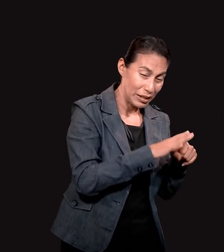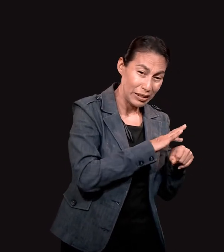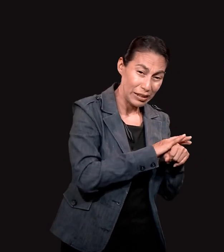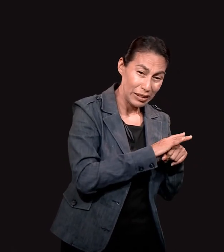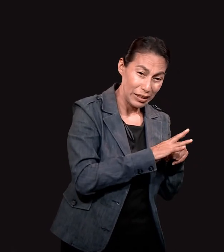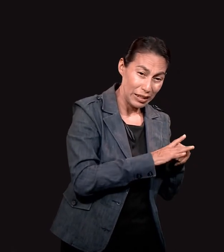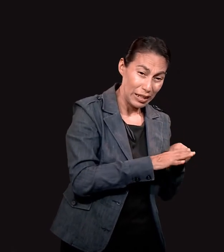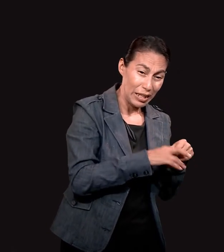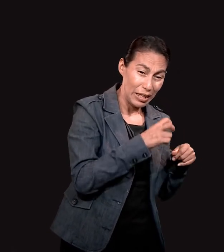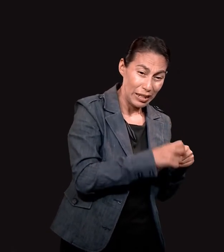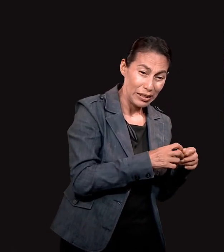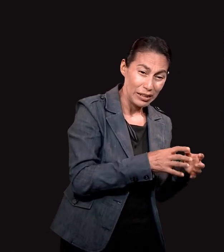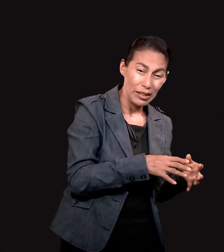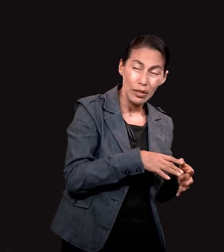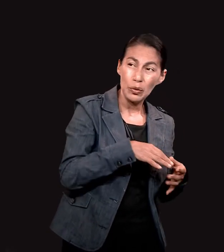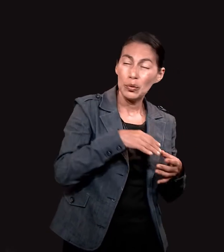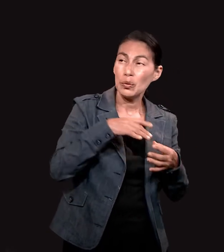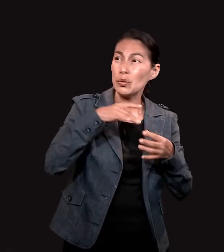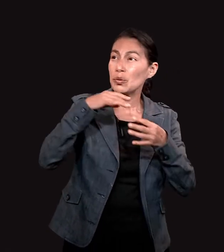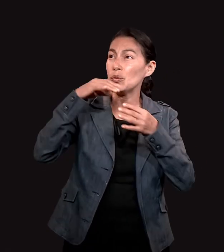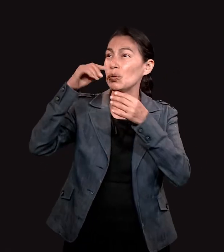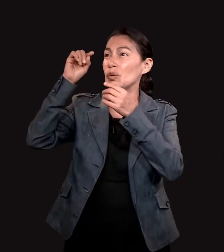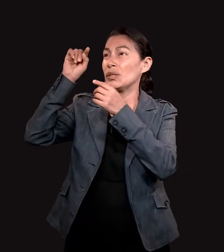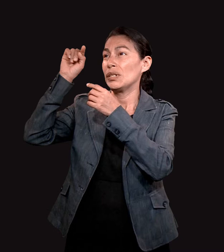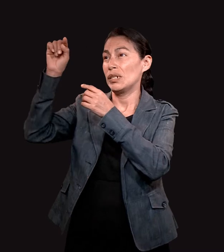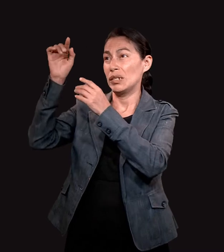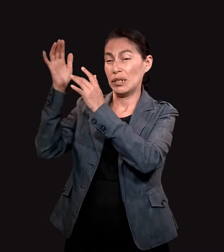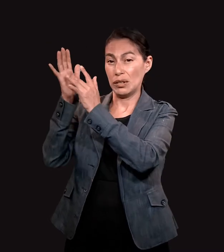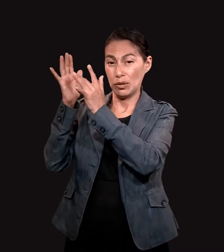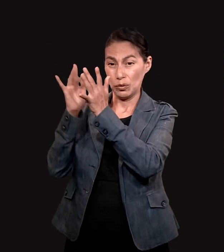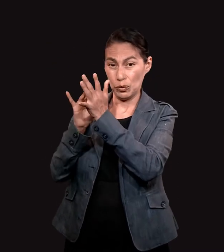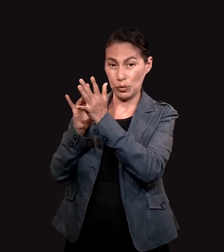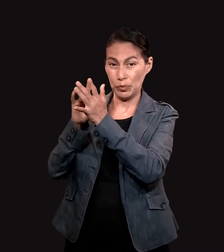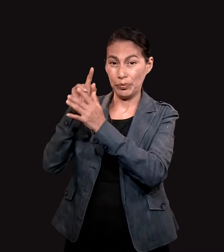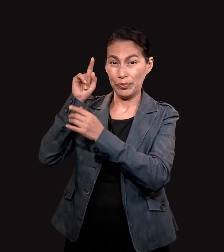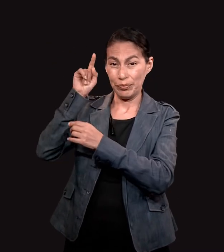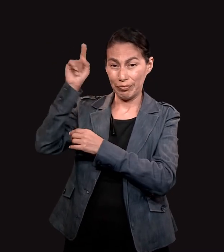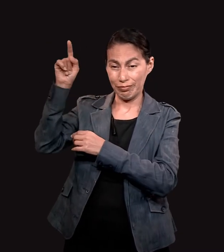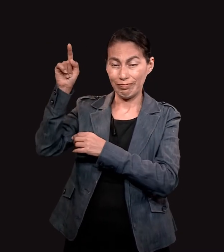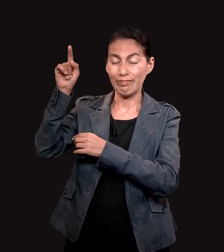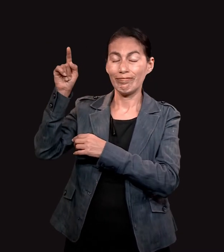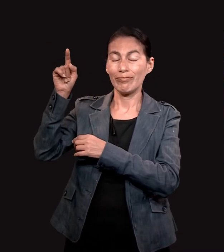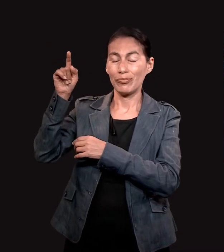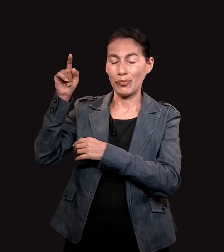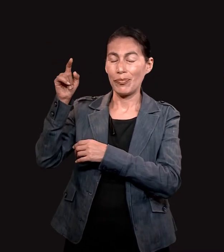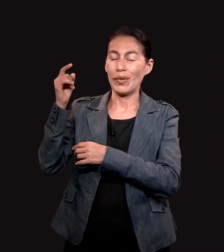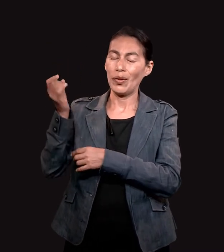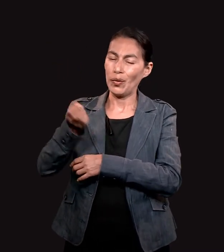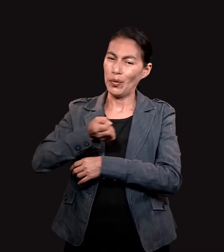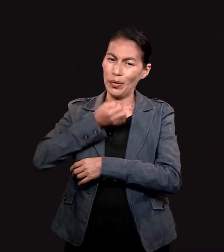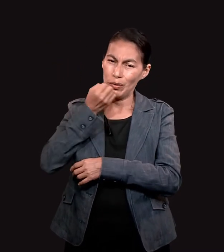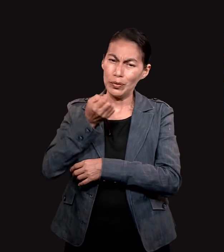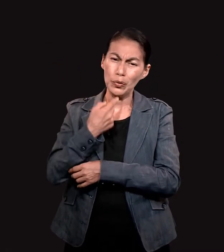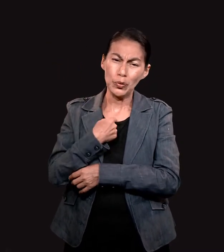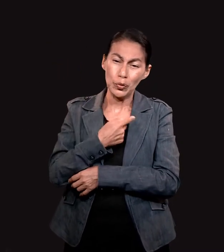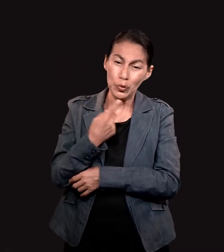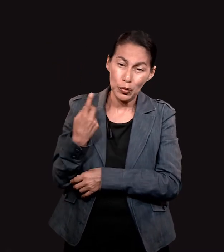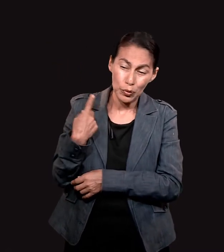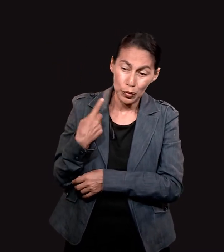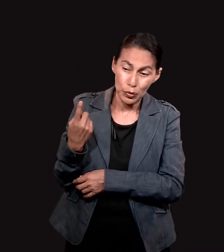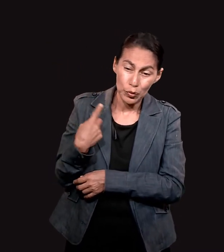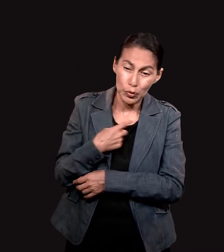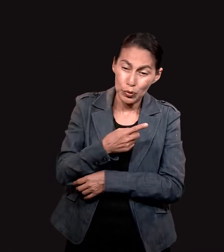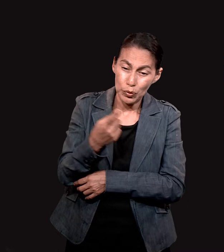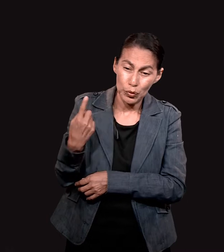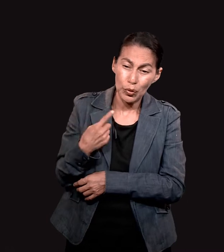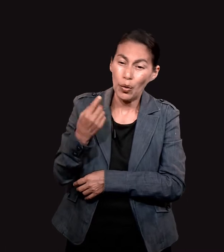de la gracia de Dios, directamente por la sangre de Jesús. Por eso siempre oramos en